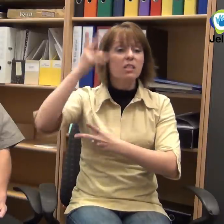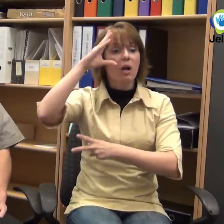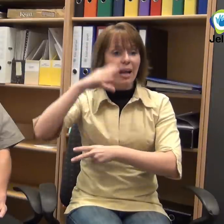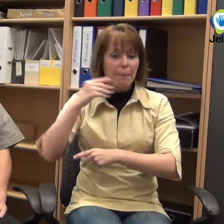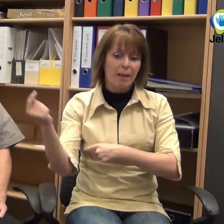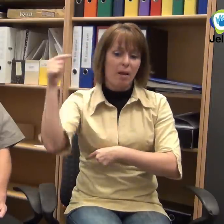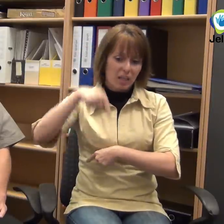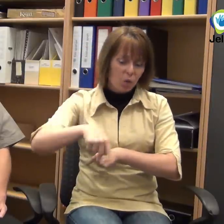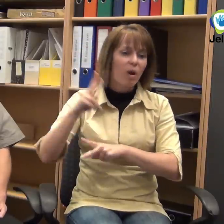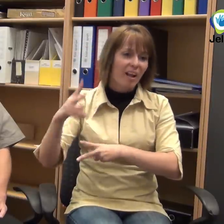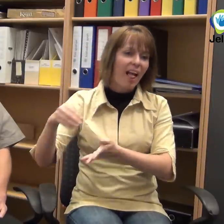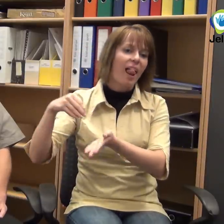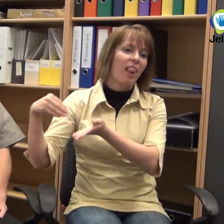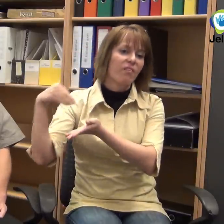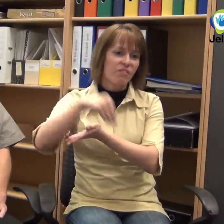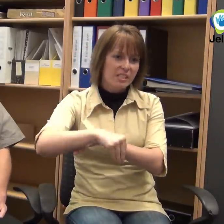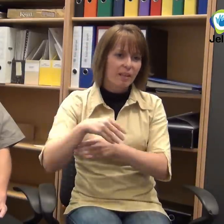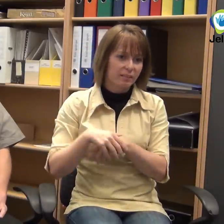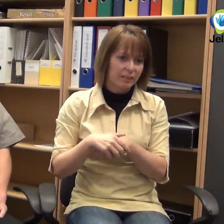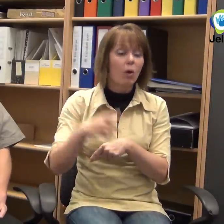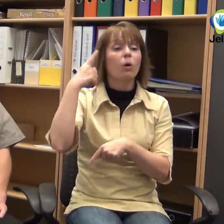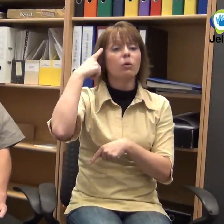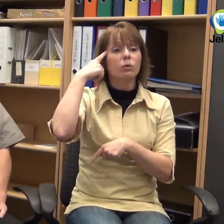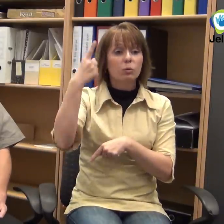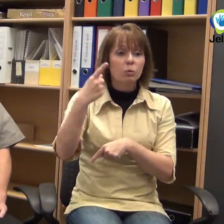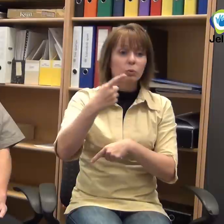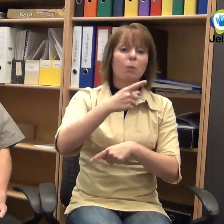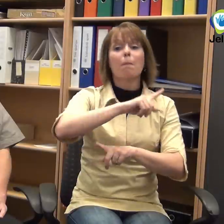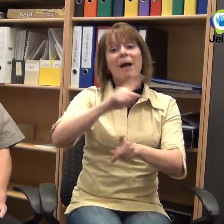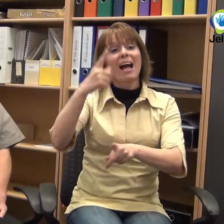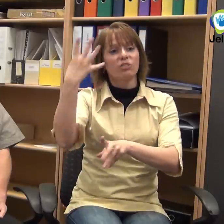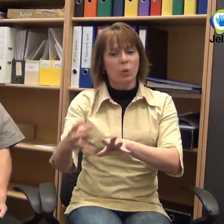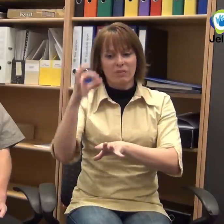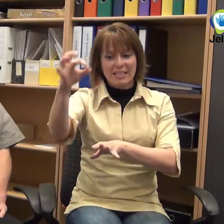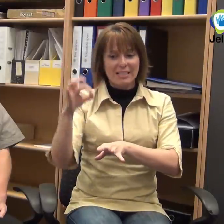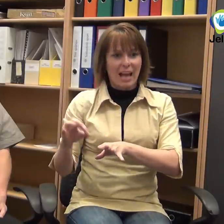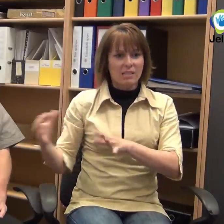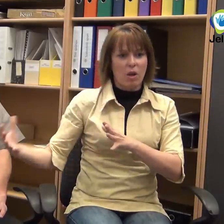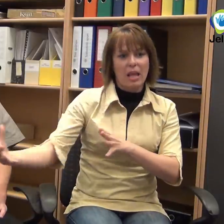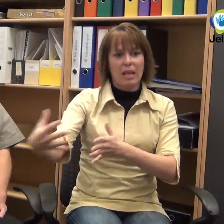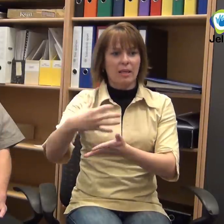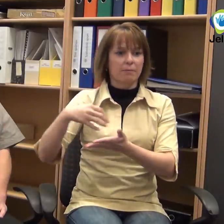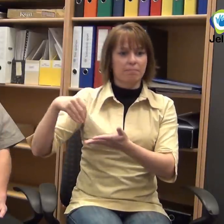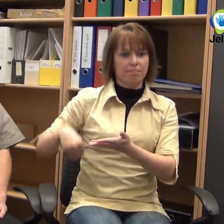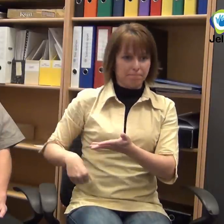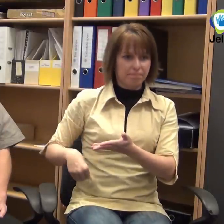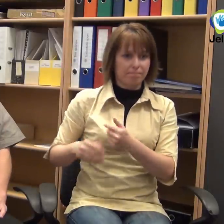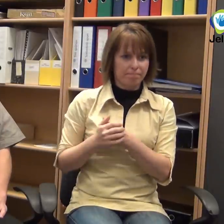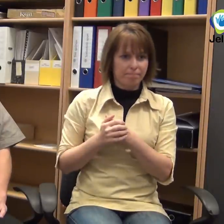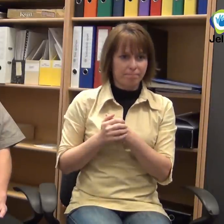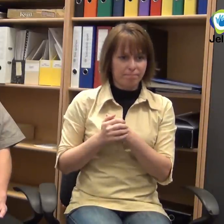szakembernek fizetnie, ahhoz, hogy mi ezt a másik 50%-ot, tehát a saját erő